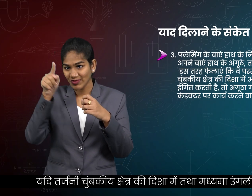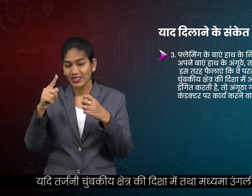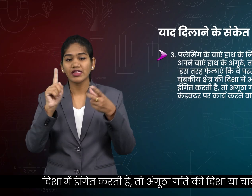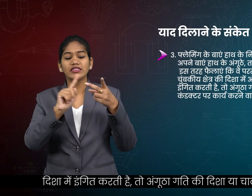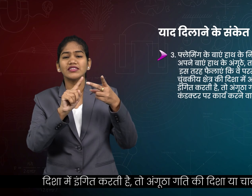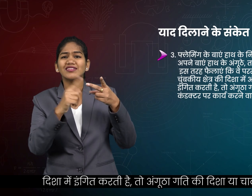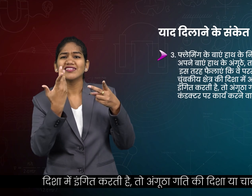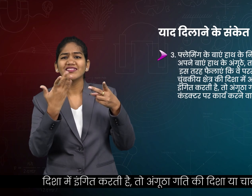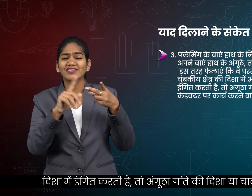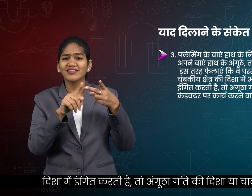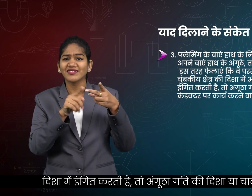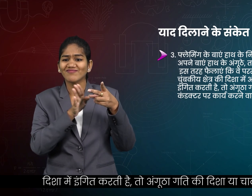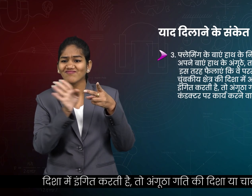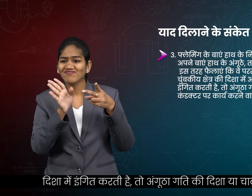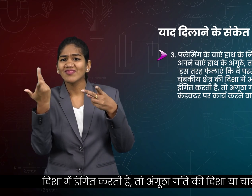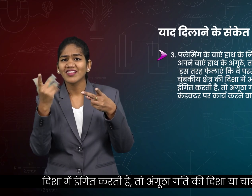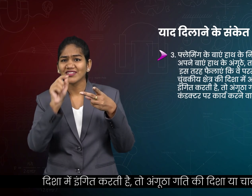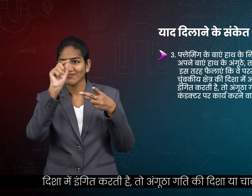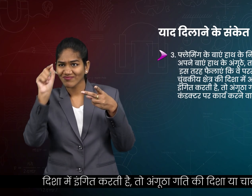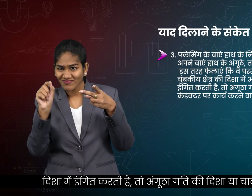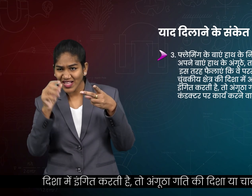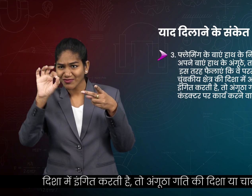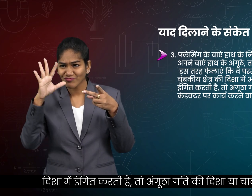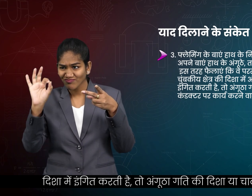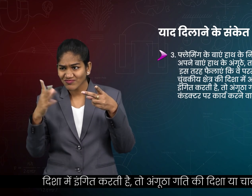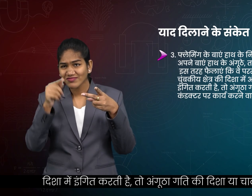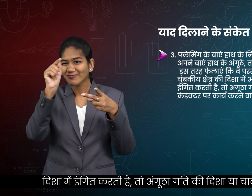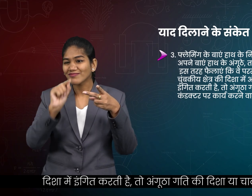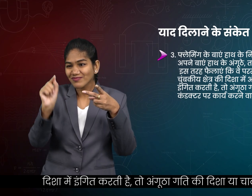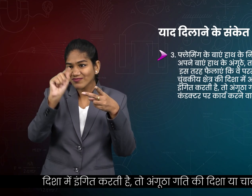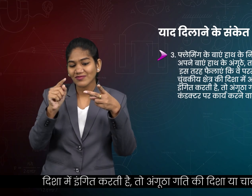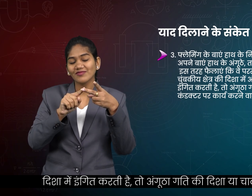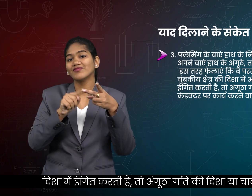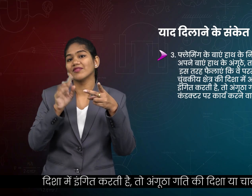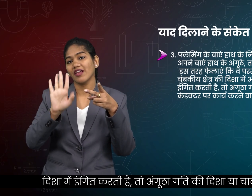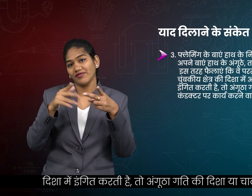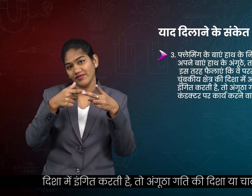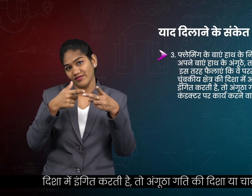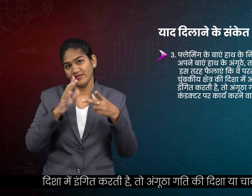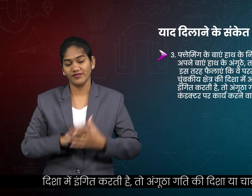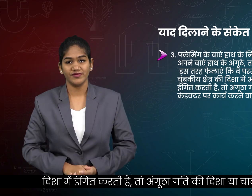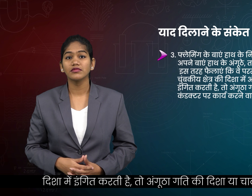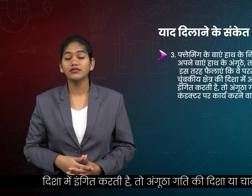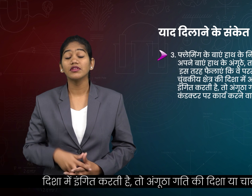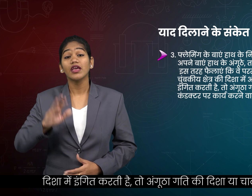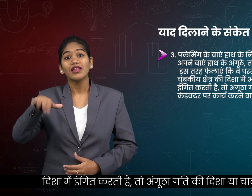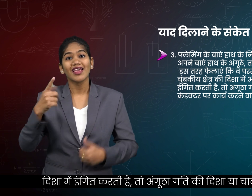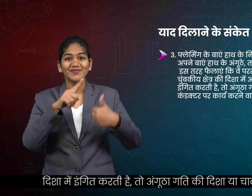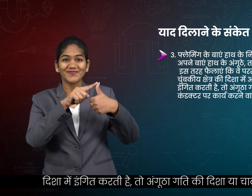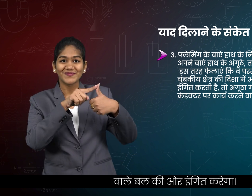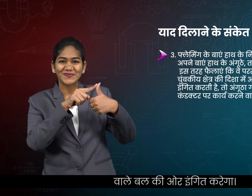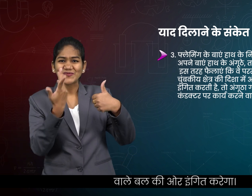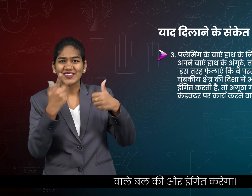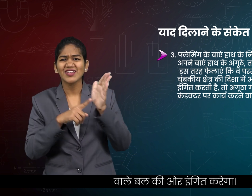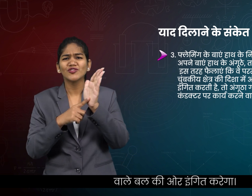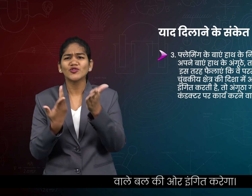धारा की दिशा में इंगित करती है, तो अंगूठा गति की दिशा या चालक पर